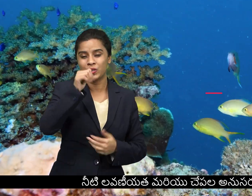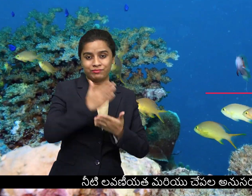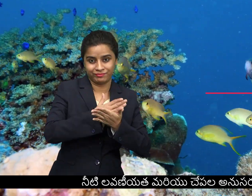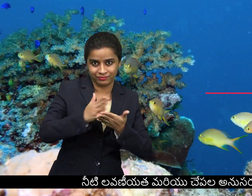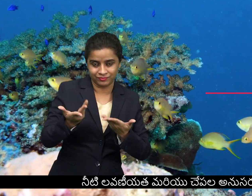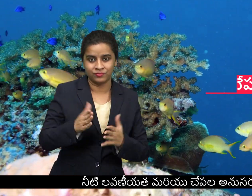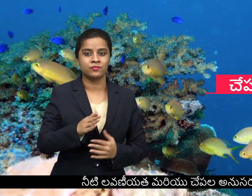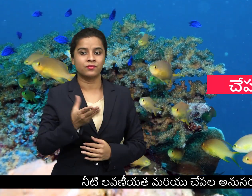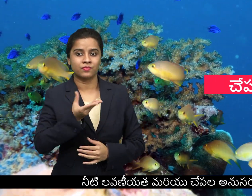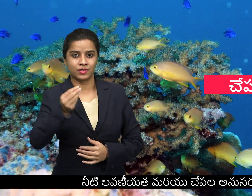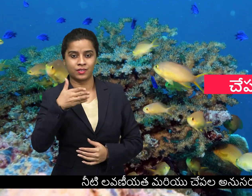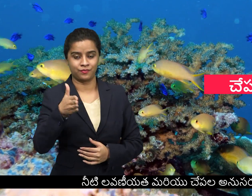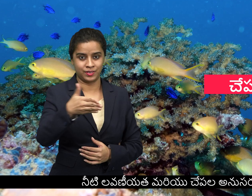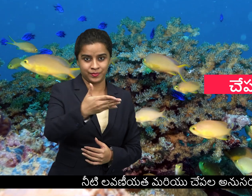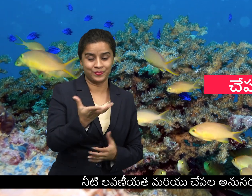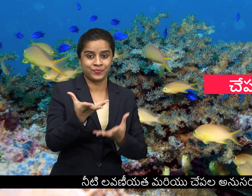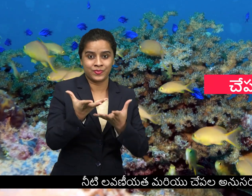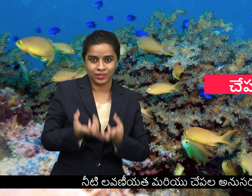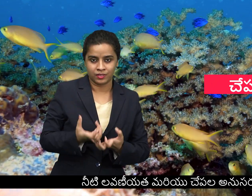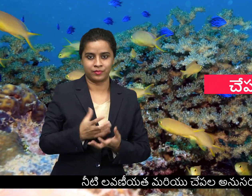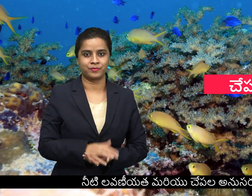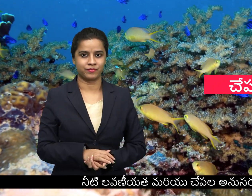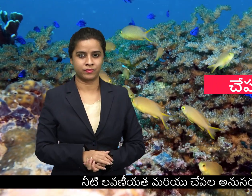నీటి లవణీయత మరియు చేపల అనుసరణ.